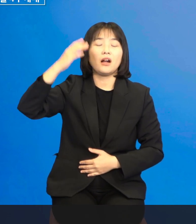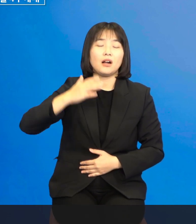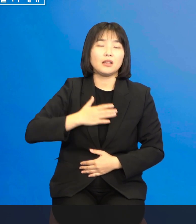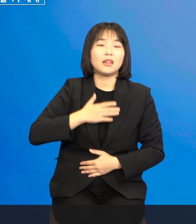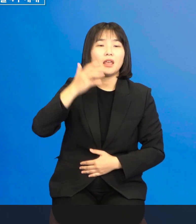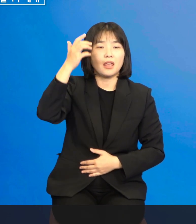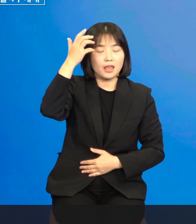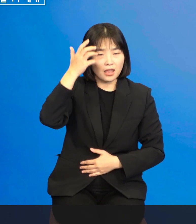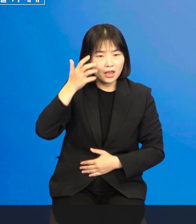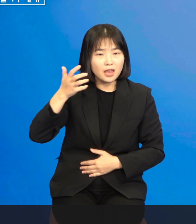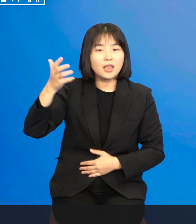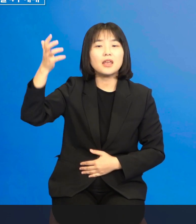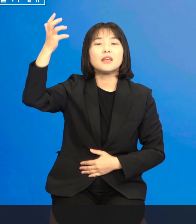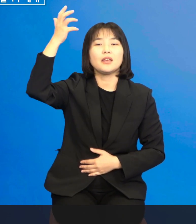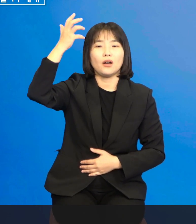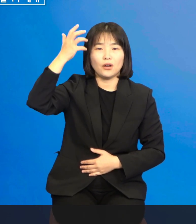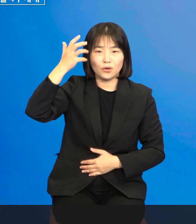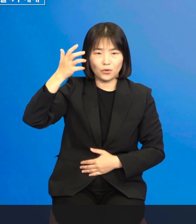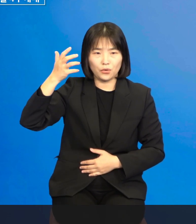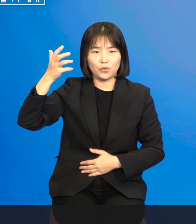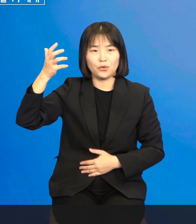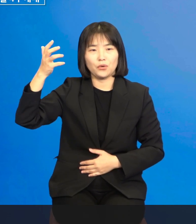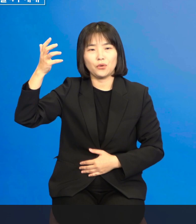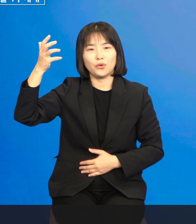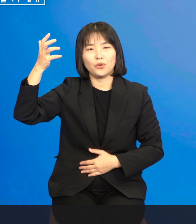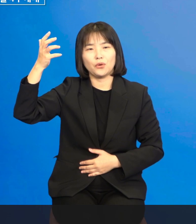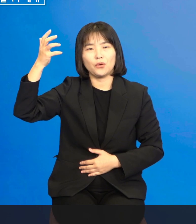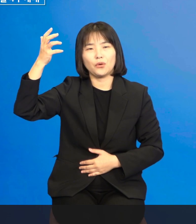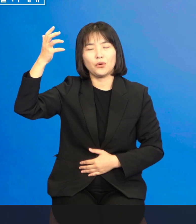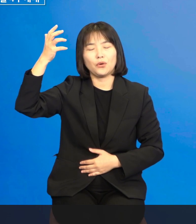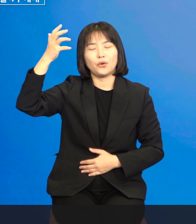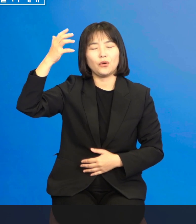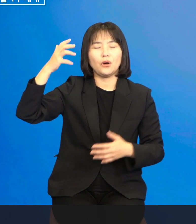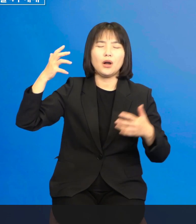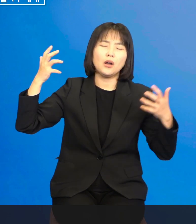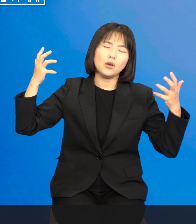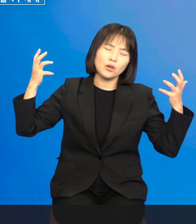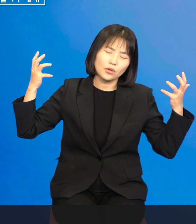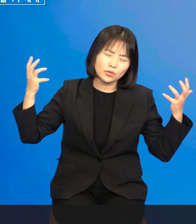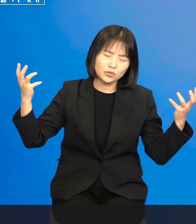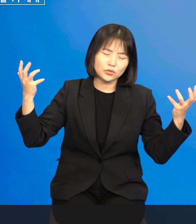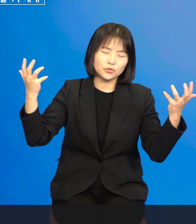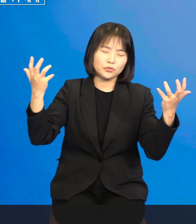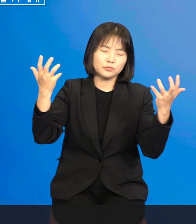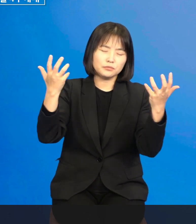성령이여 내 영혼 오직 성령으로 충만하게 하소서.